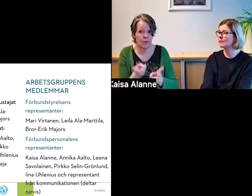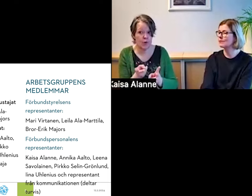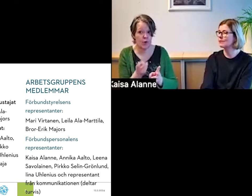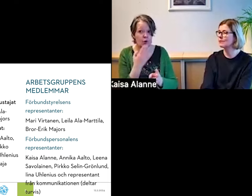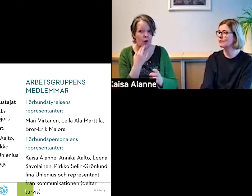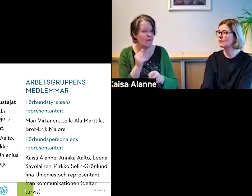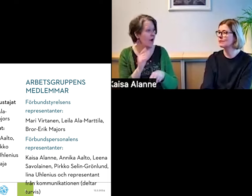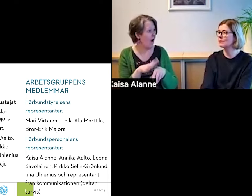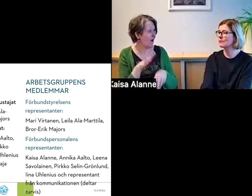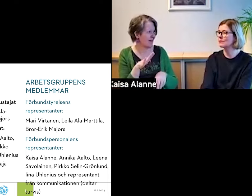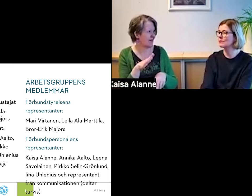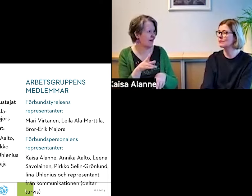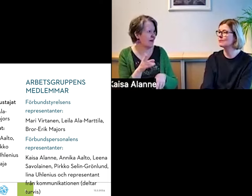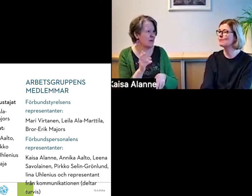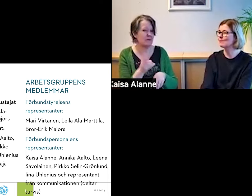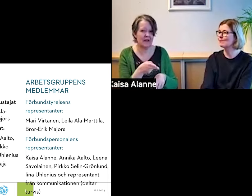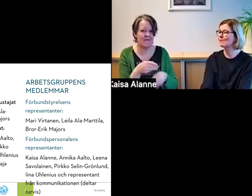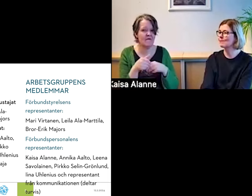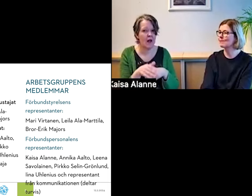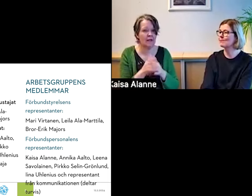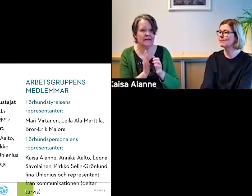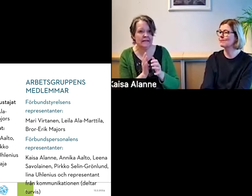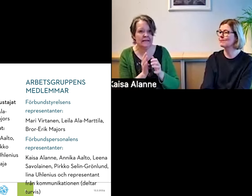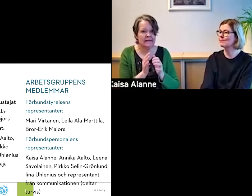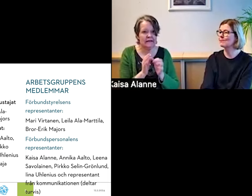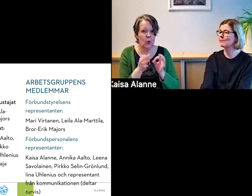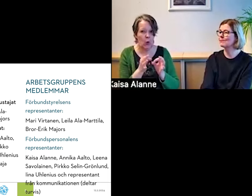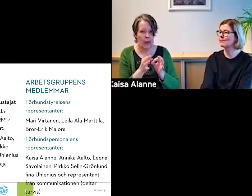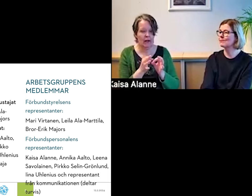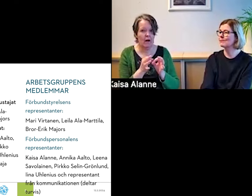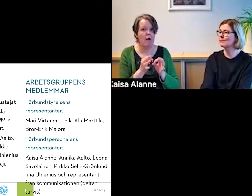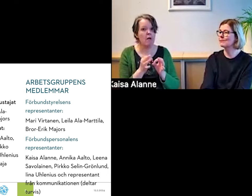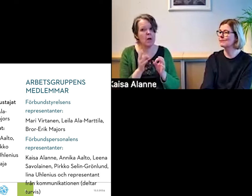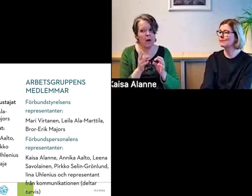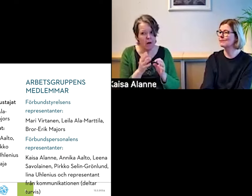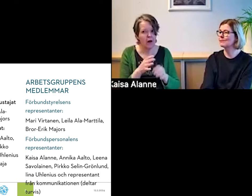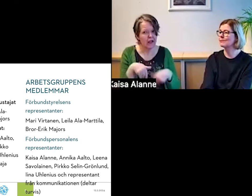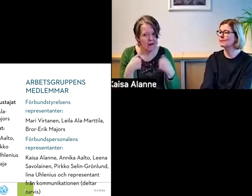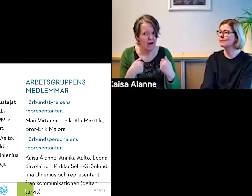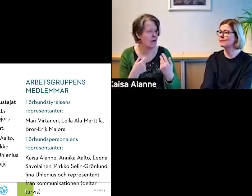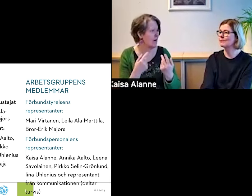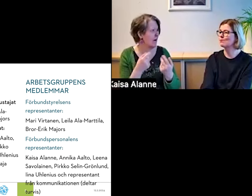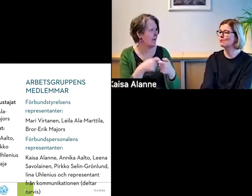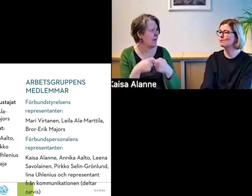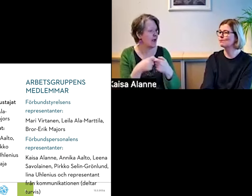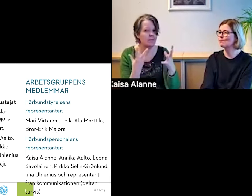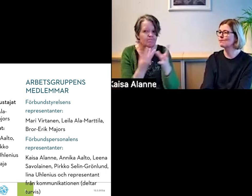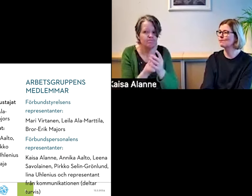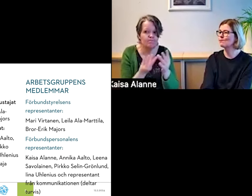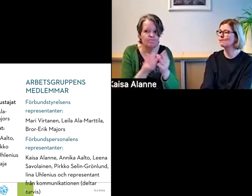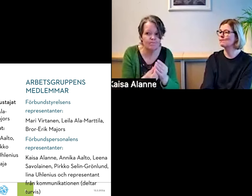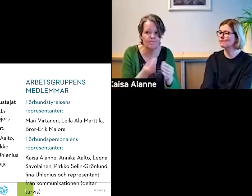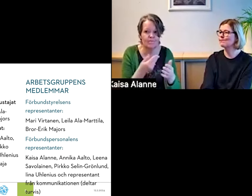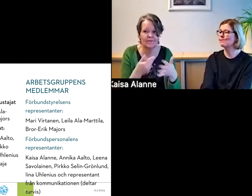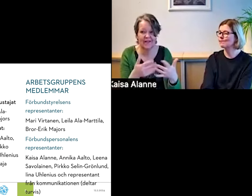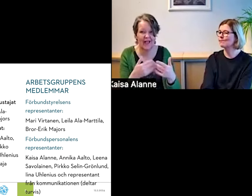perheitä vielä sinne näin mukaan. Eli, ja kun tiedetään, että perheet saattavat varsinkin alkuvaiheessa, ennen kuin pääsevät yhteisön sisälle,